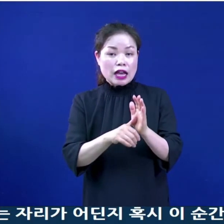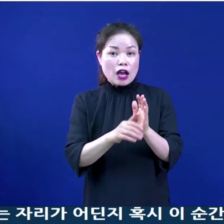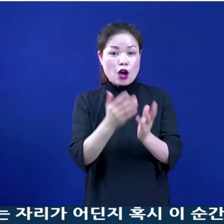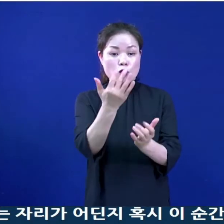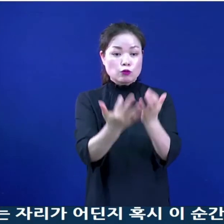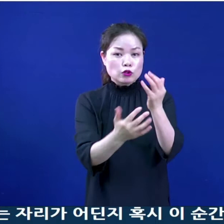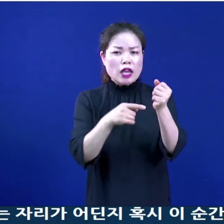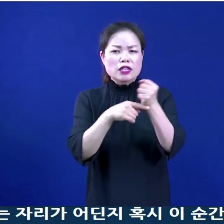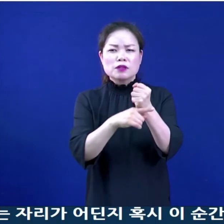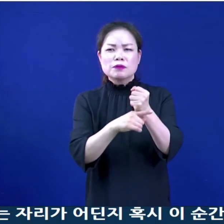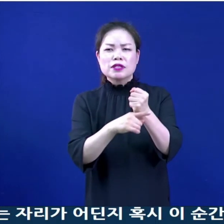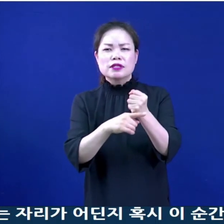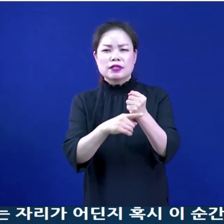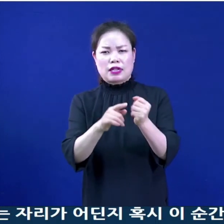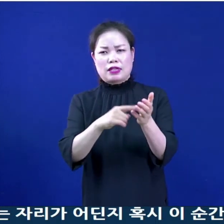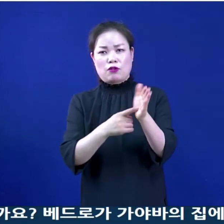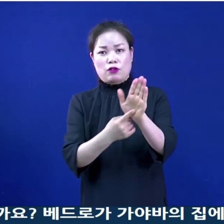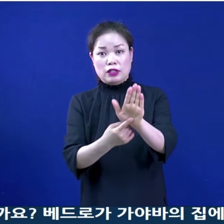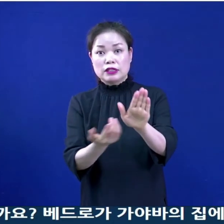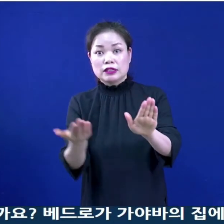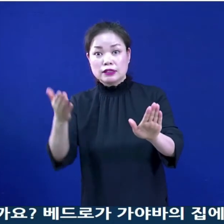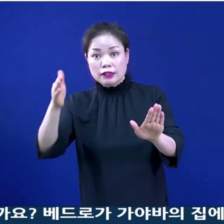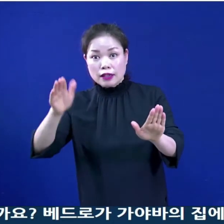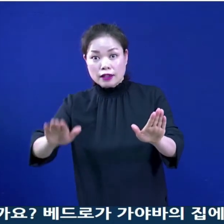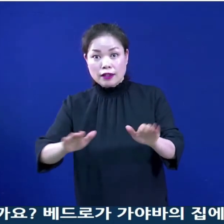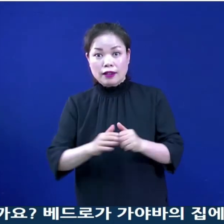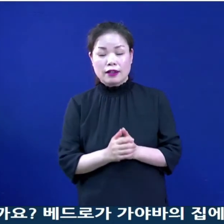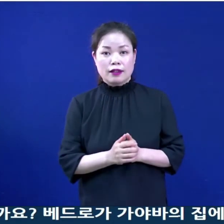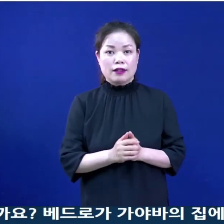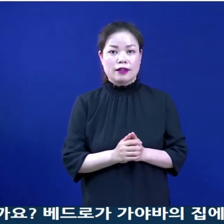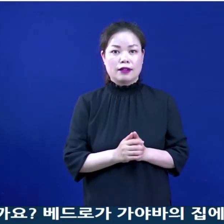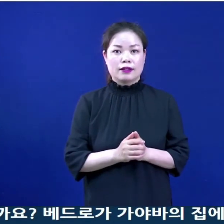어떤 말인지 연상이 가요. 근데